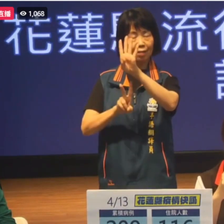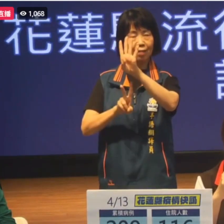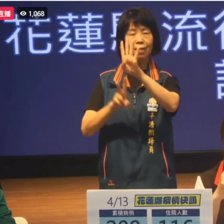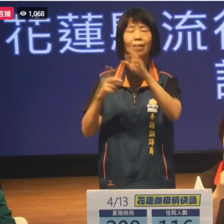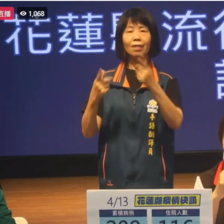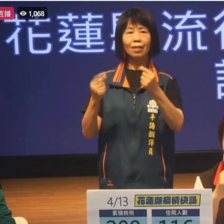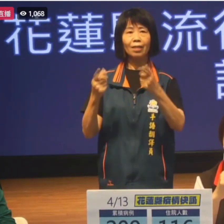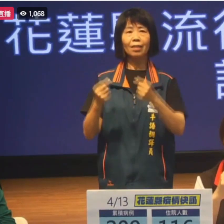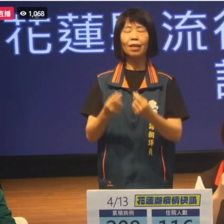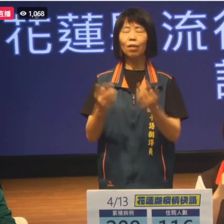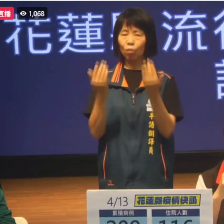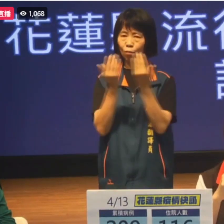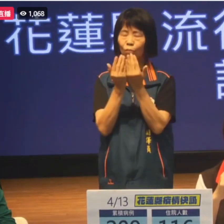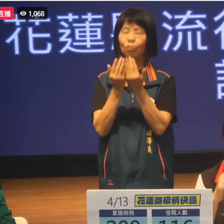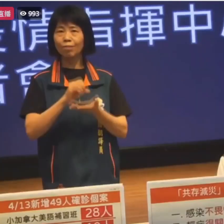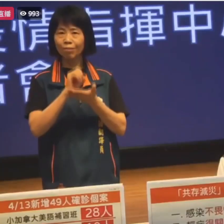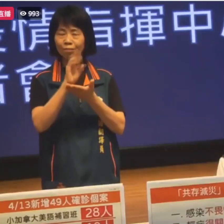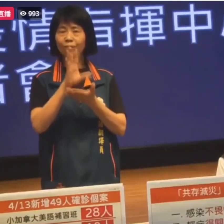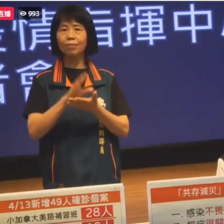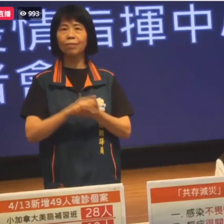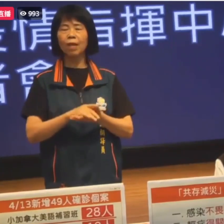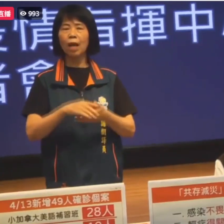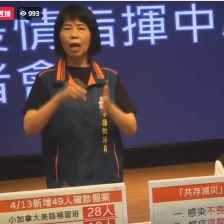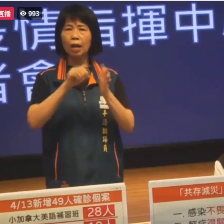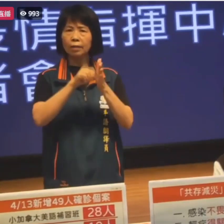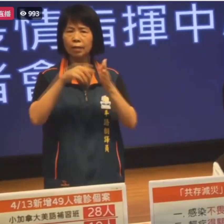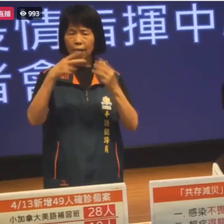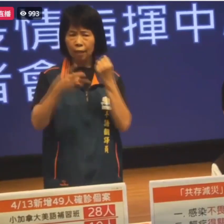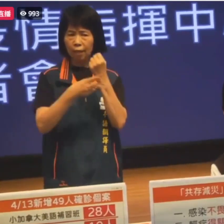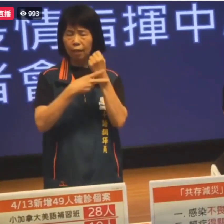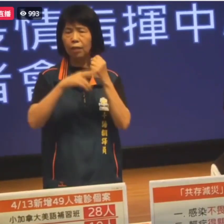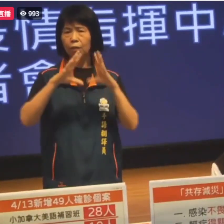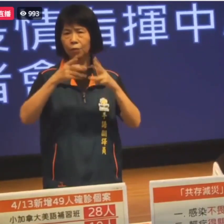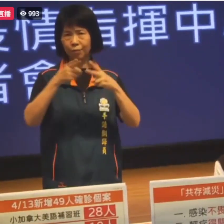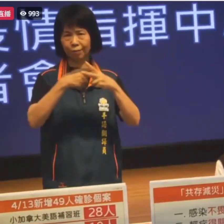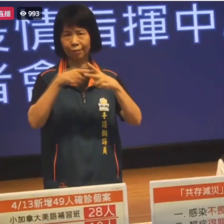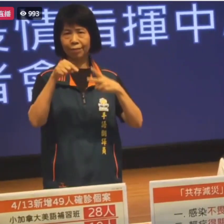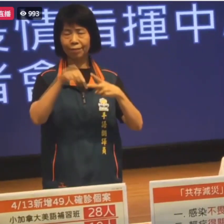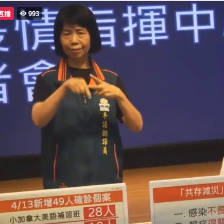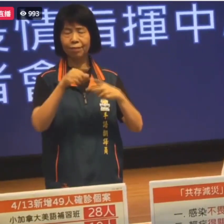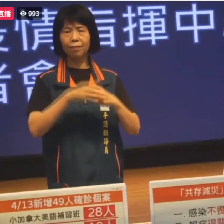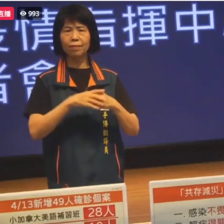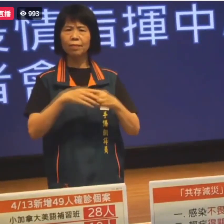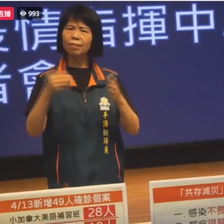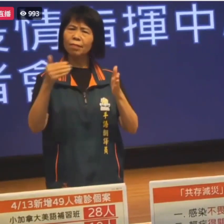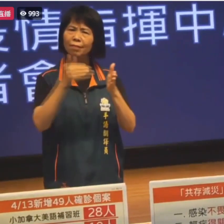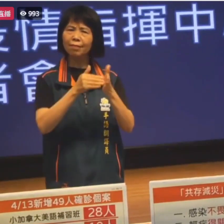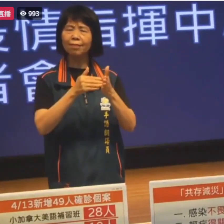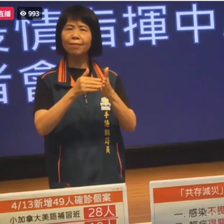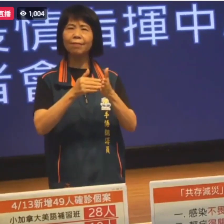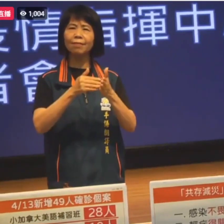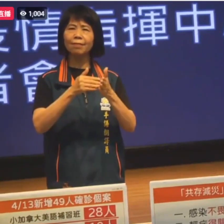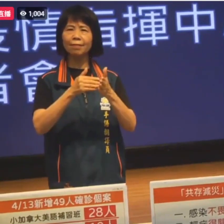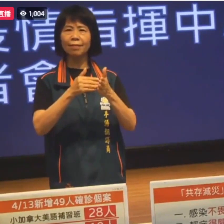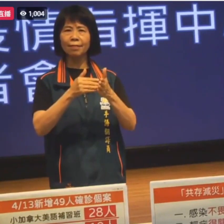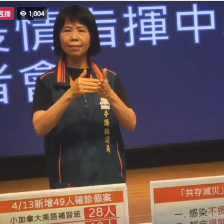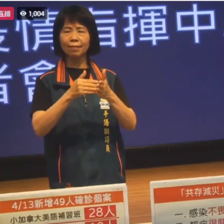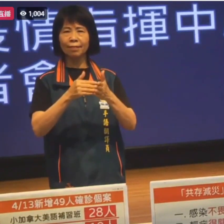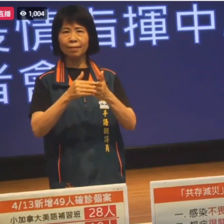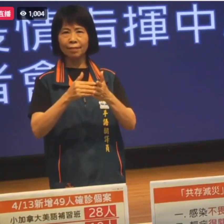还是如期来上课。 我们的嘉里国小的部分，那嘉里国小部分它到底跟我们的这